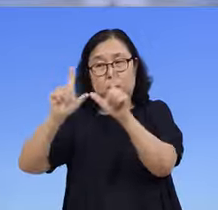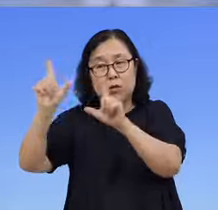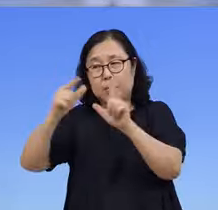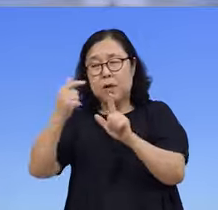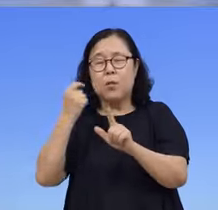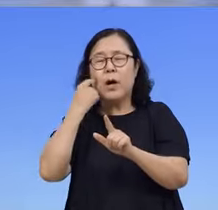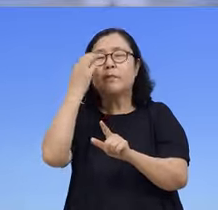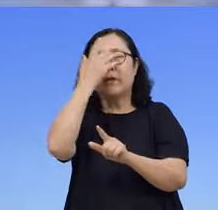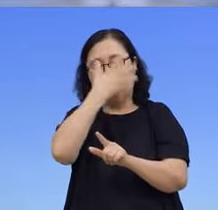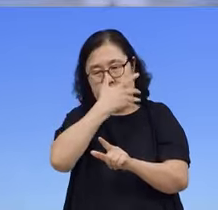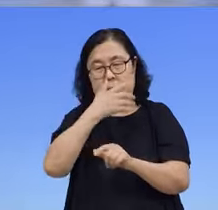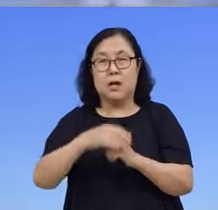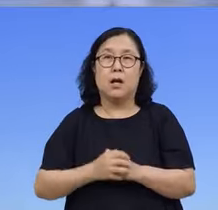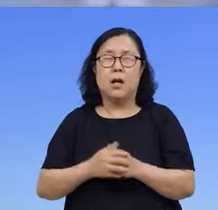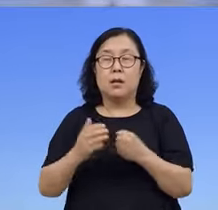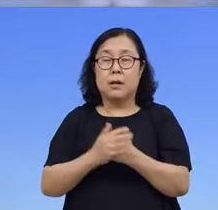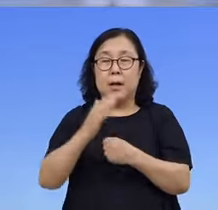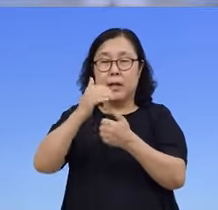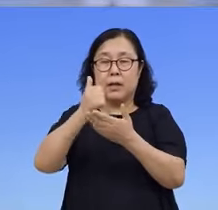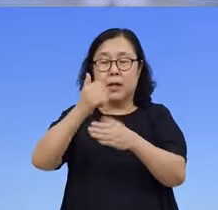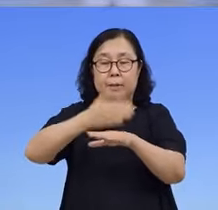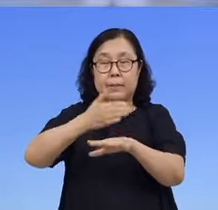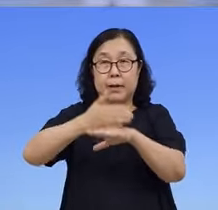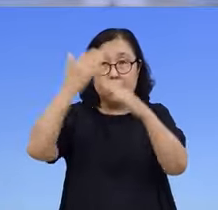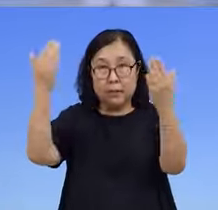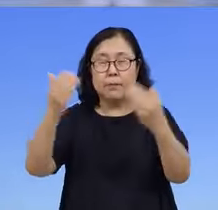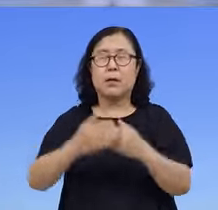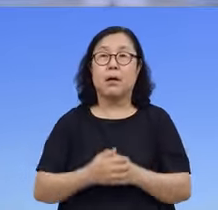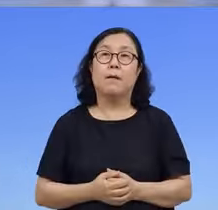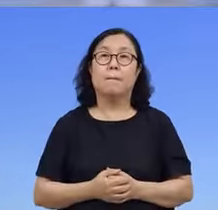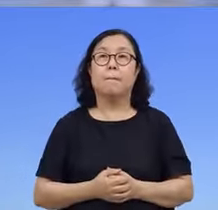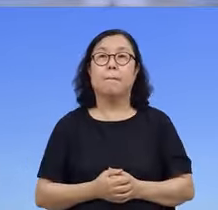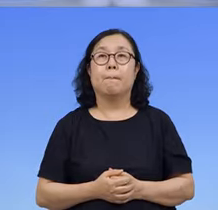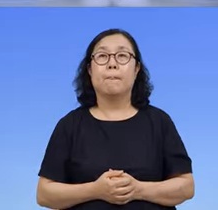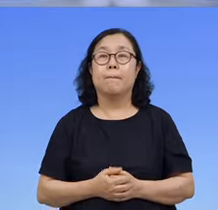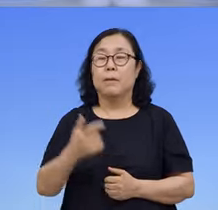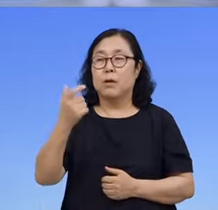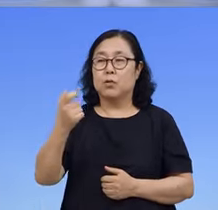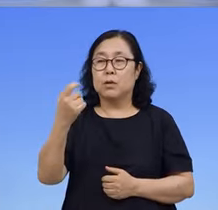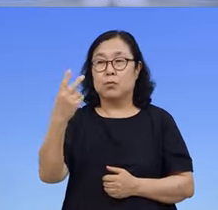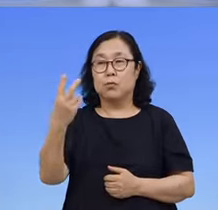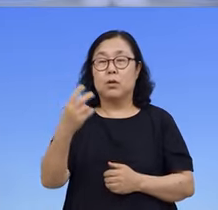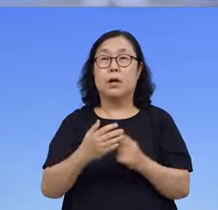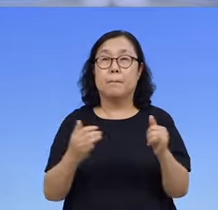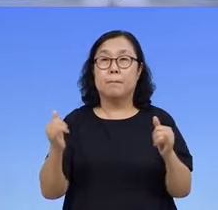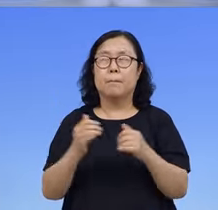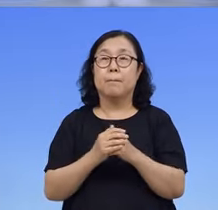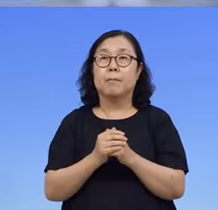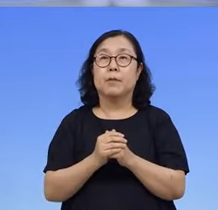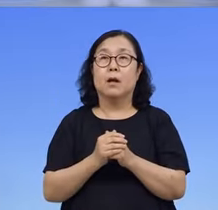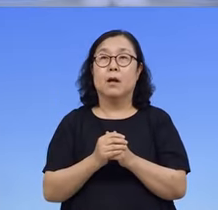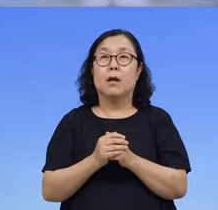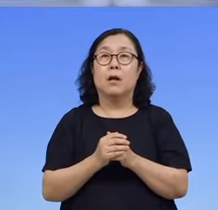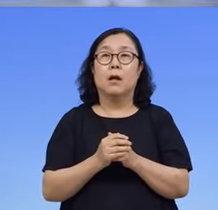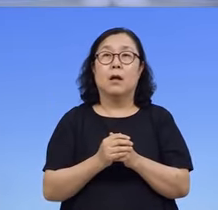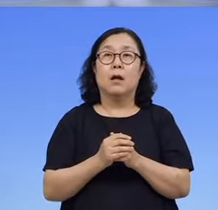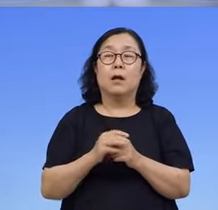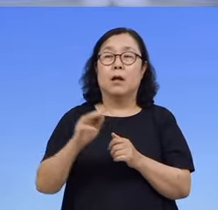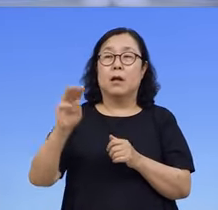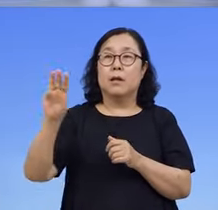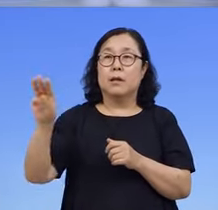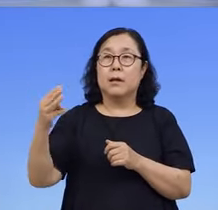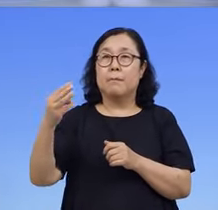첫 모임이 지나고 나서 하나님께 진짜 감사했습니다. 그리고 하나님, 이 60 몇 분에, 아니요,